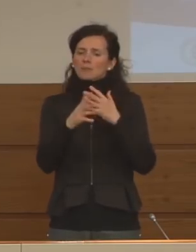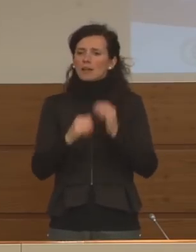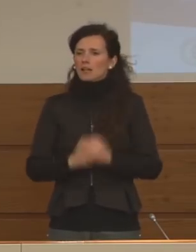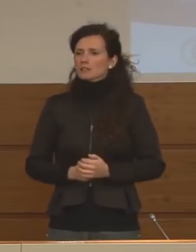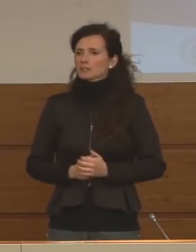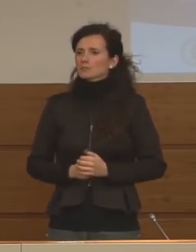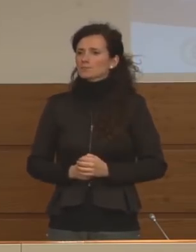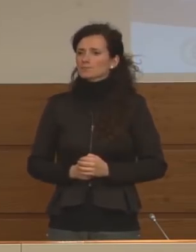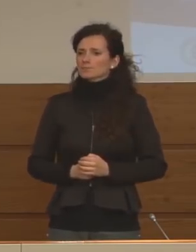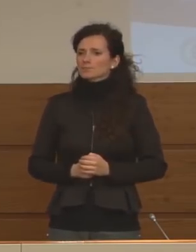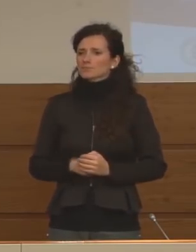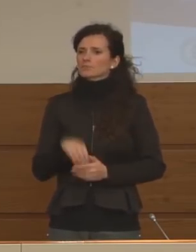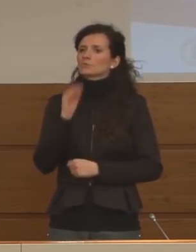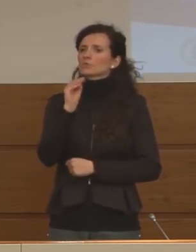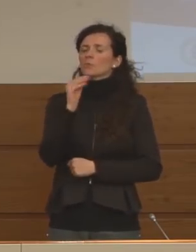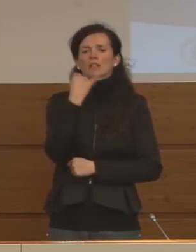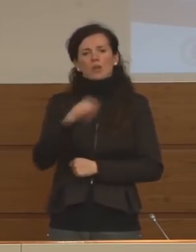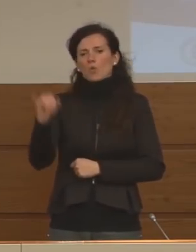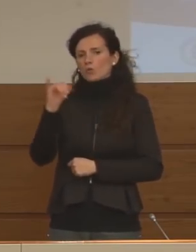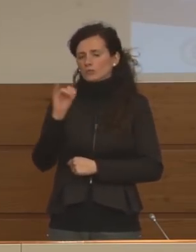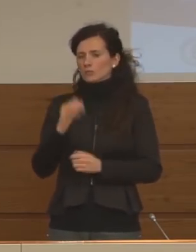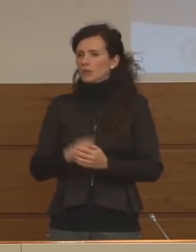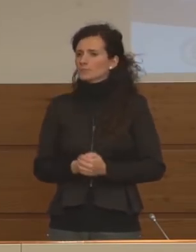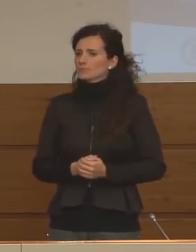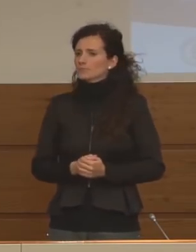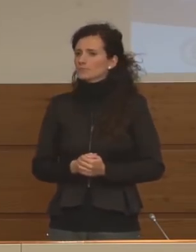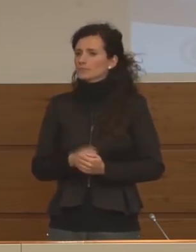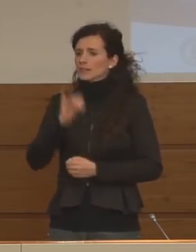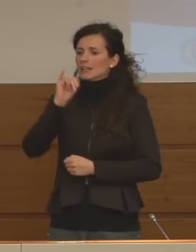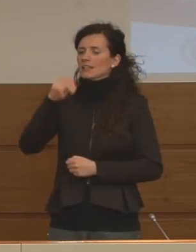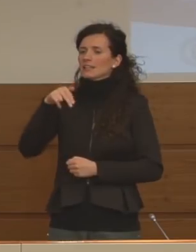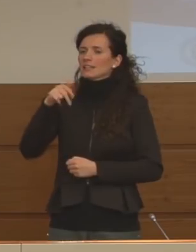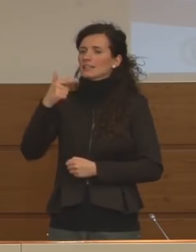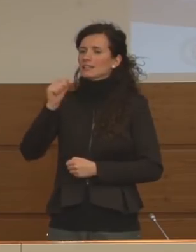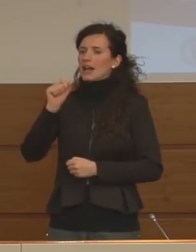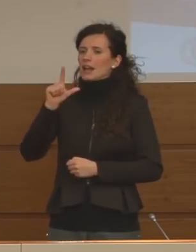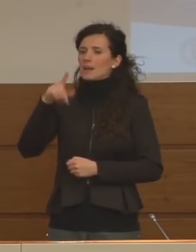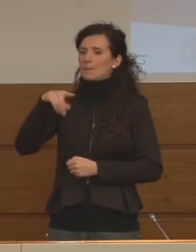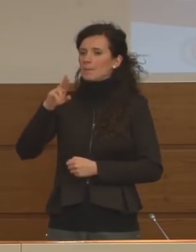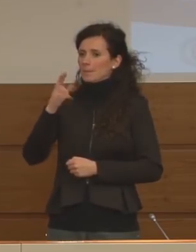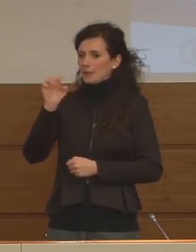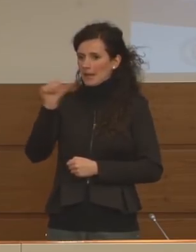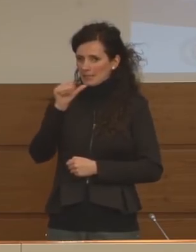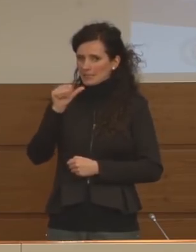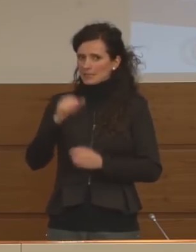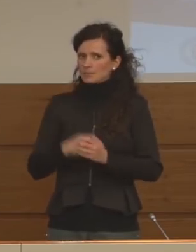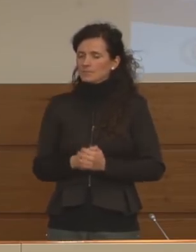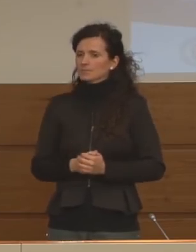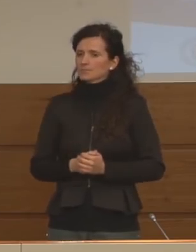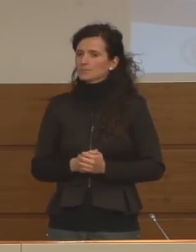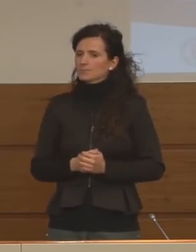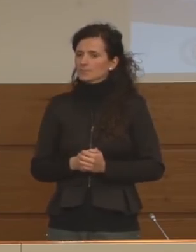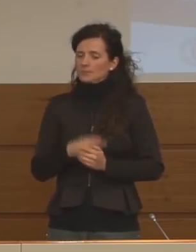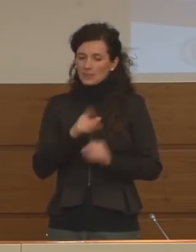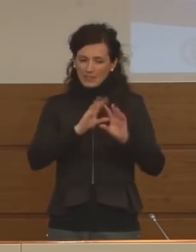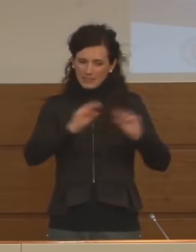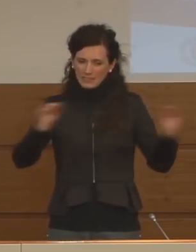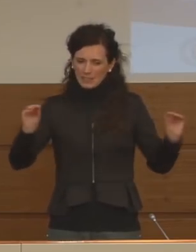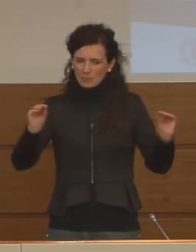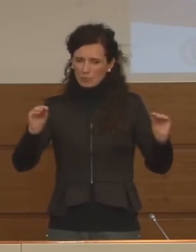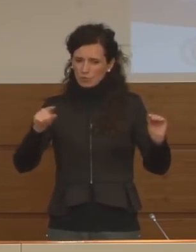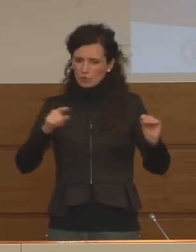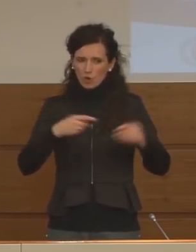domanda romana ranucci italpress e sempre merito alla distribuzione dei dispositivi medici